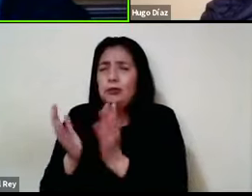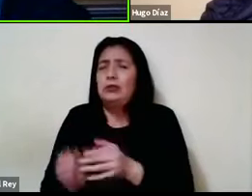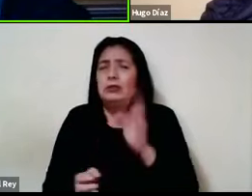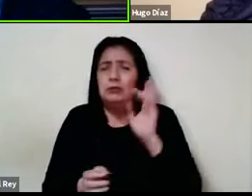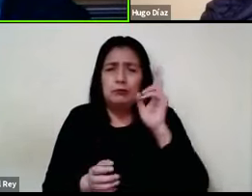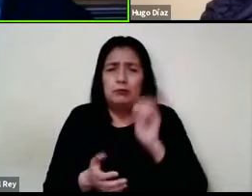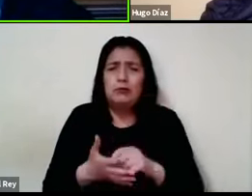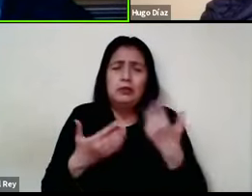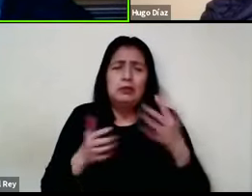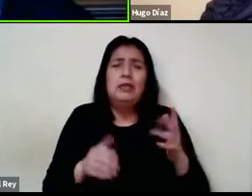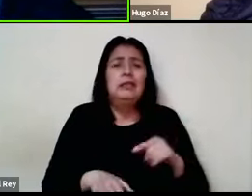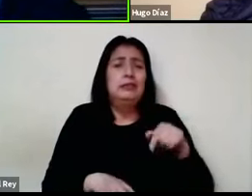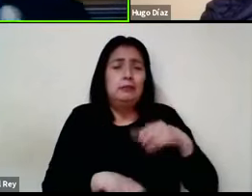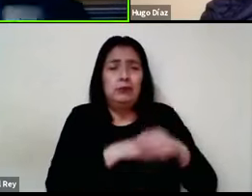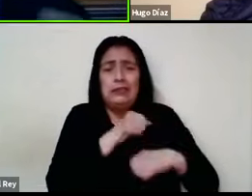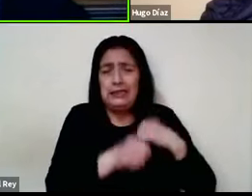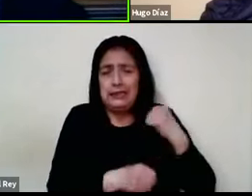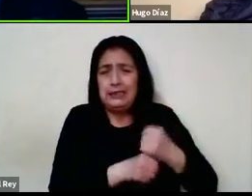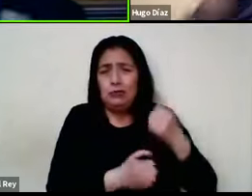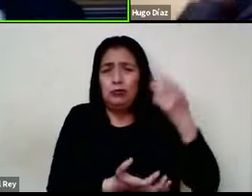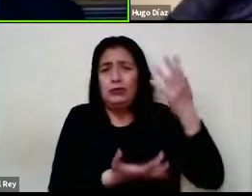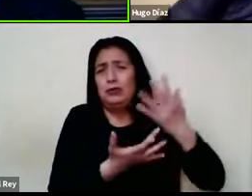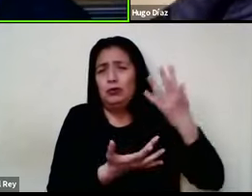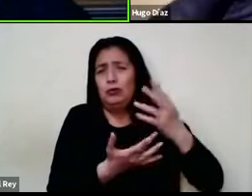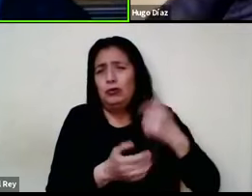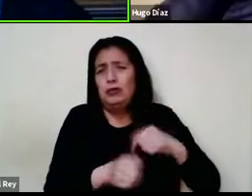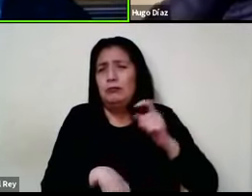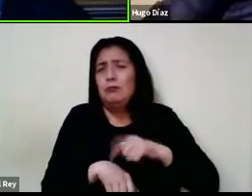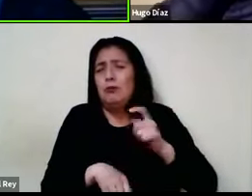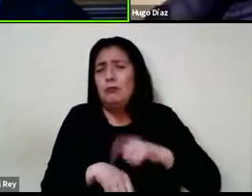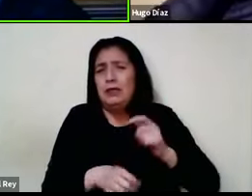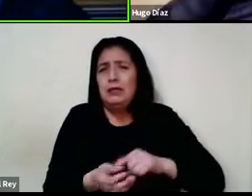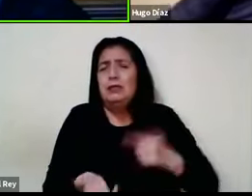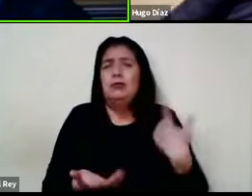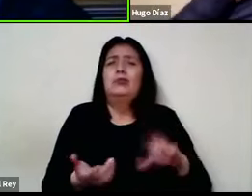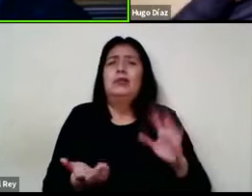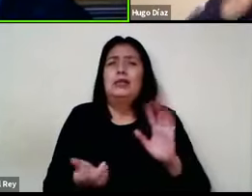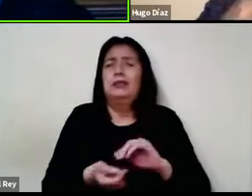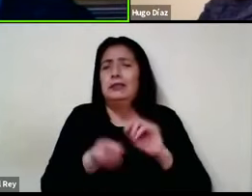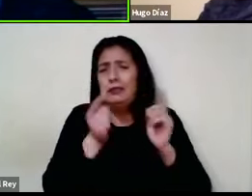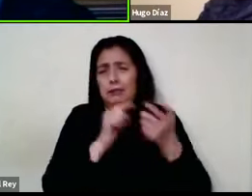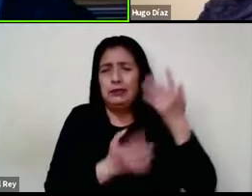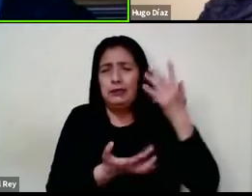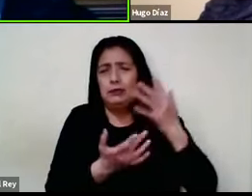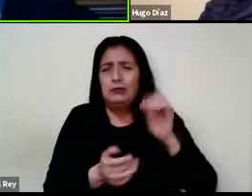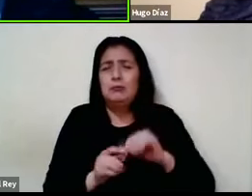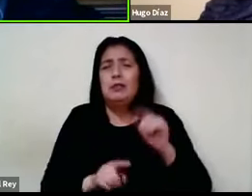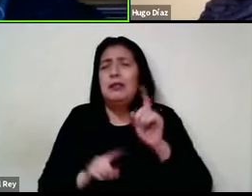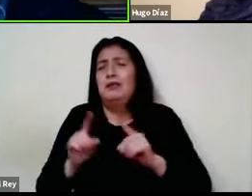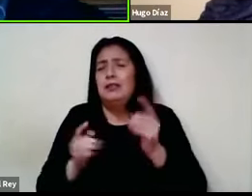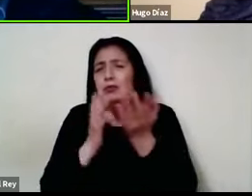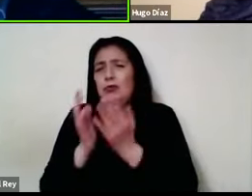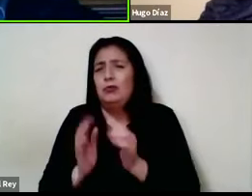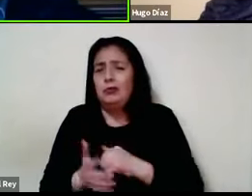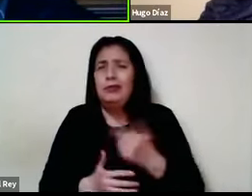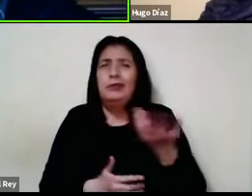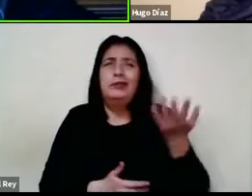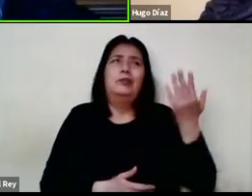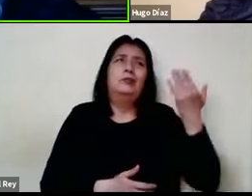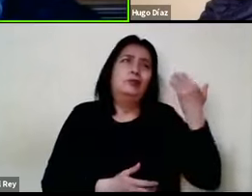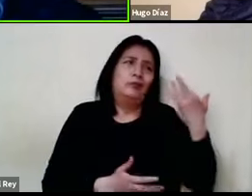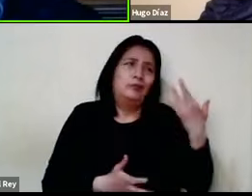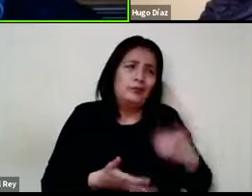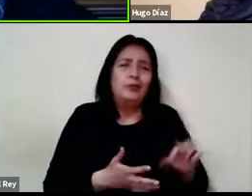pleno ya ciclo tecnológico, momento revolucionario de la tecnología, pero a veces con escuelas analógicas